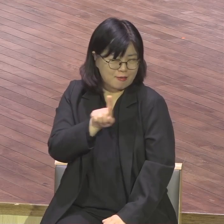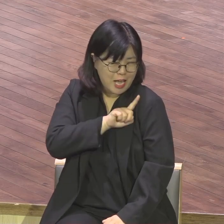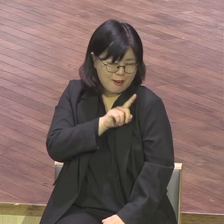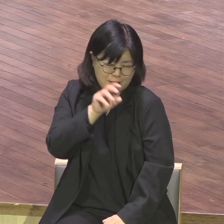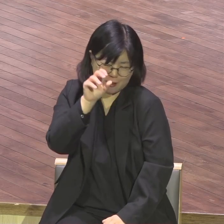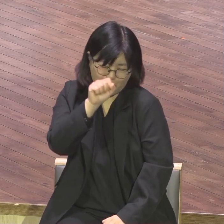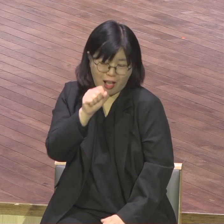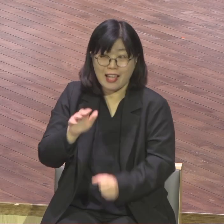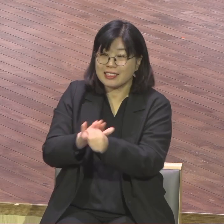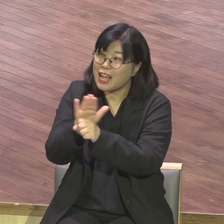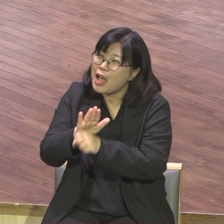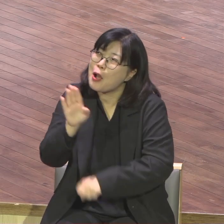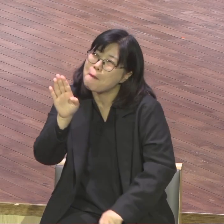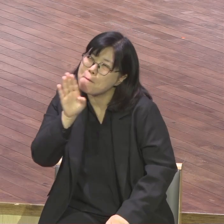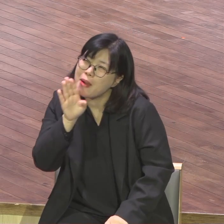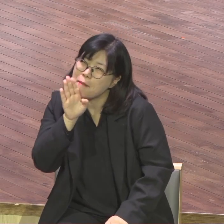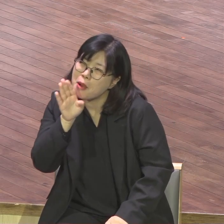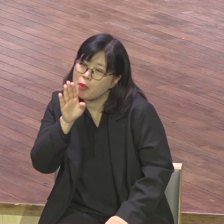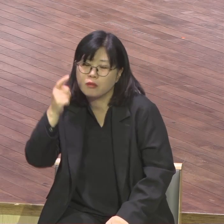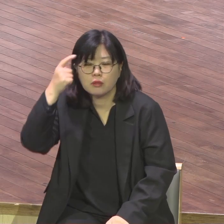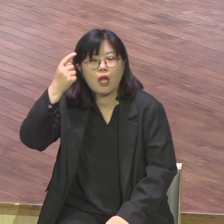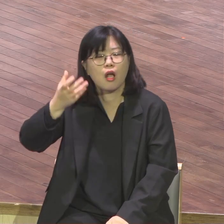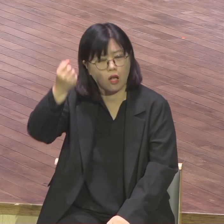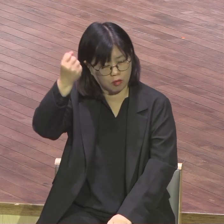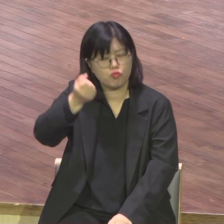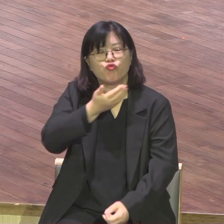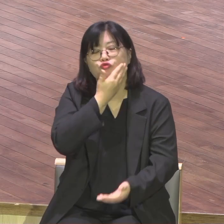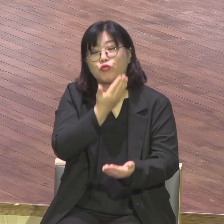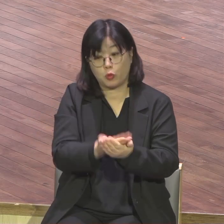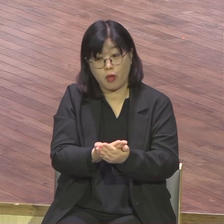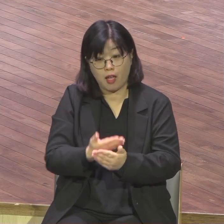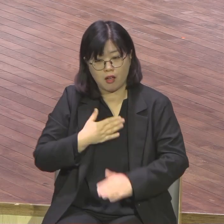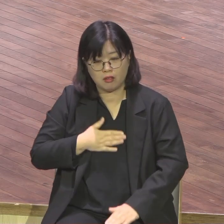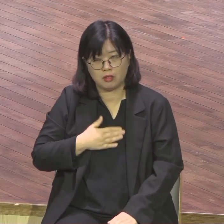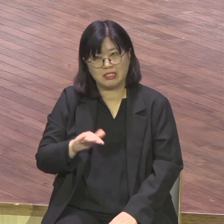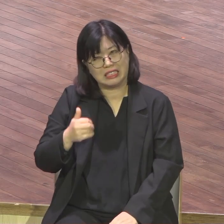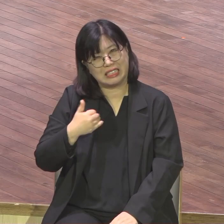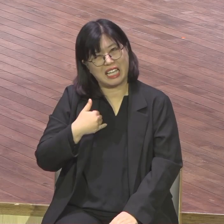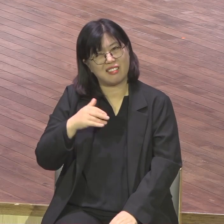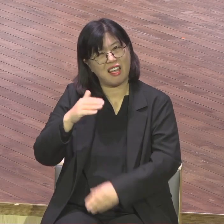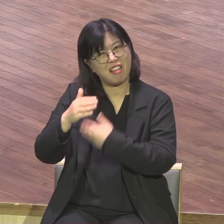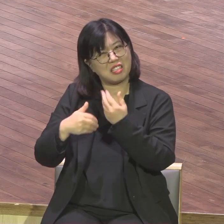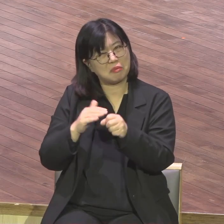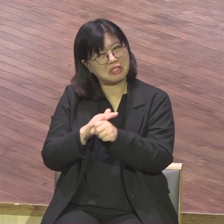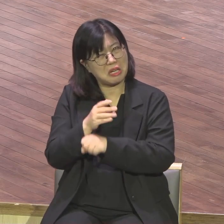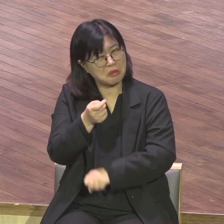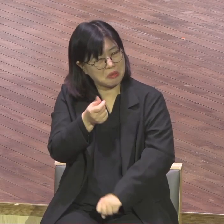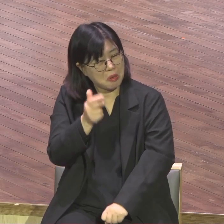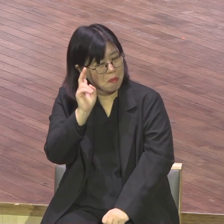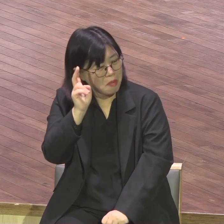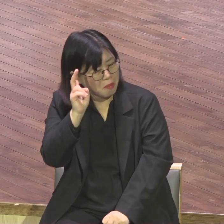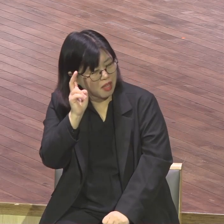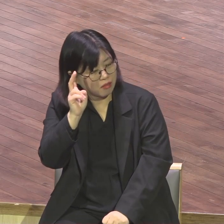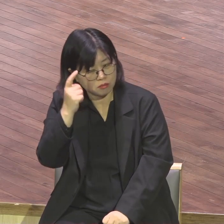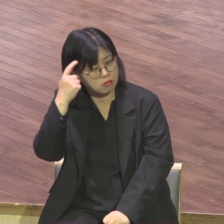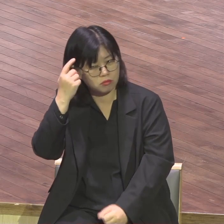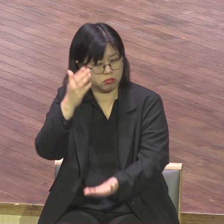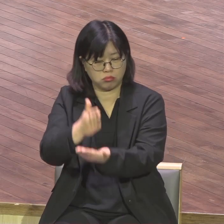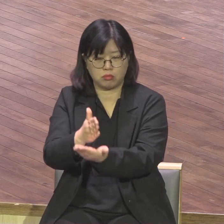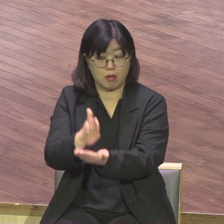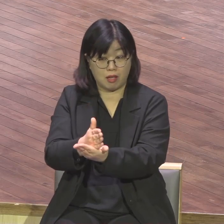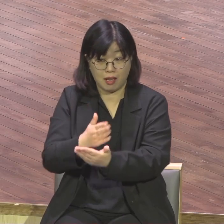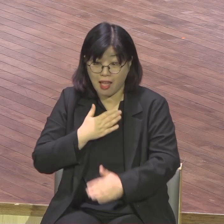하면 그대로 돼요. 믿음대로 될지어다. 이렇게 하나님을 사랑하는 사람 다르요. 또 목사인 제가 봐도요